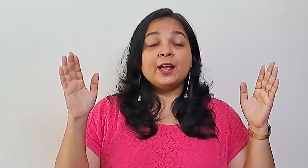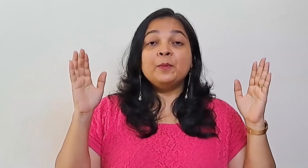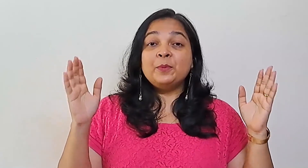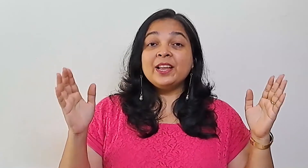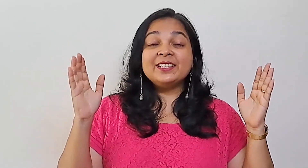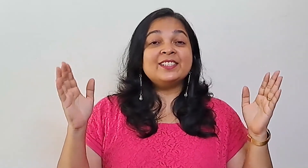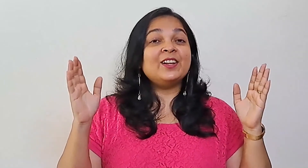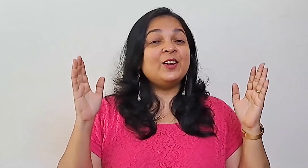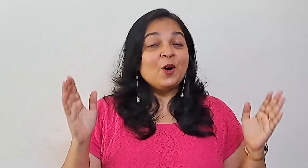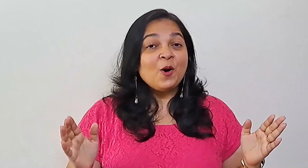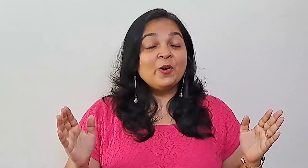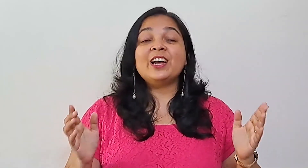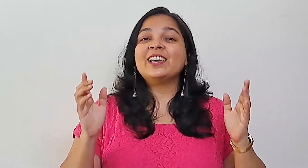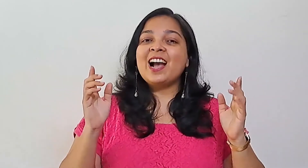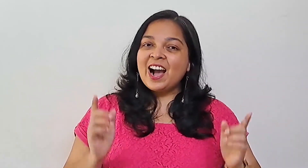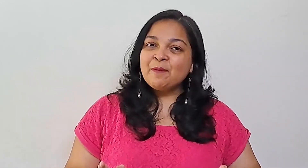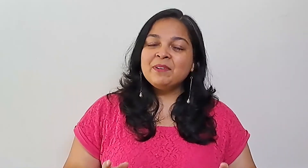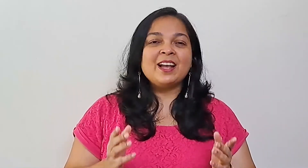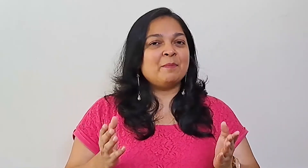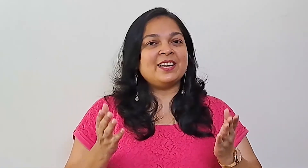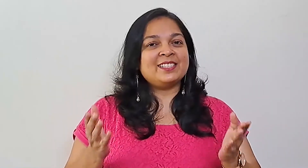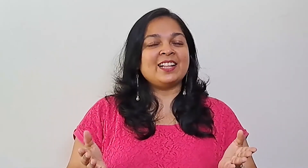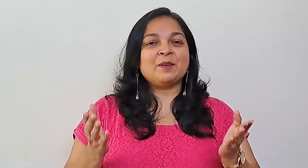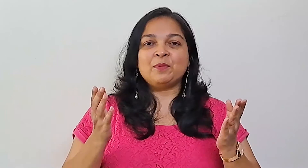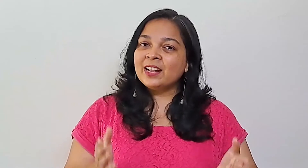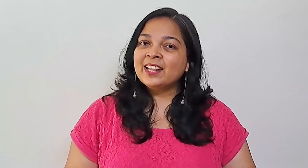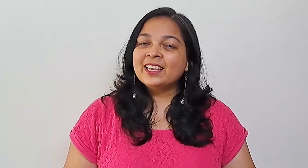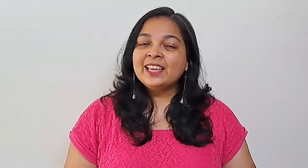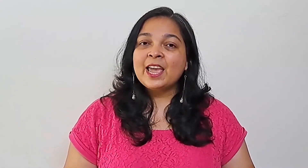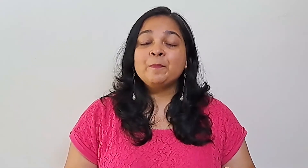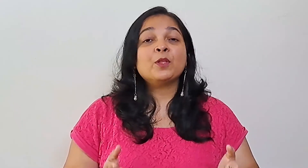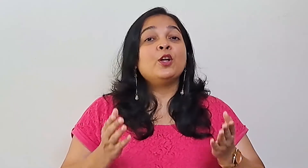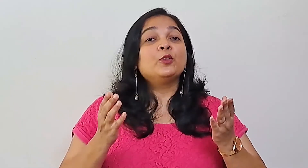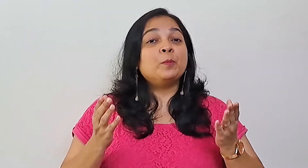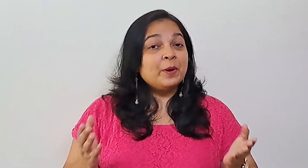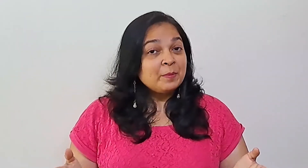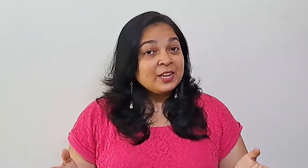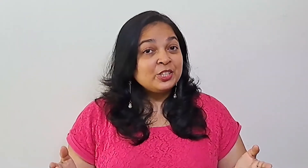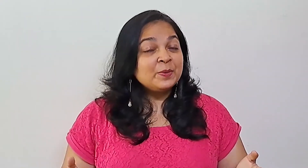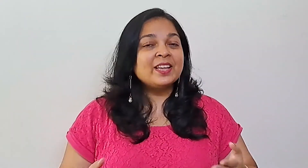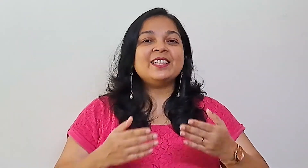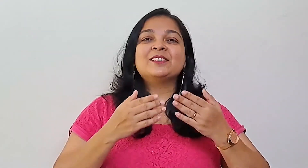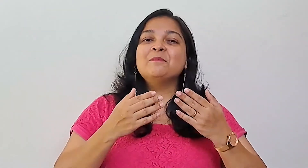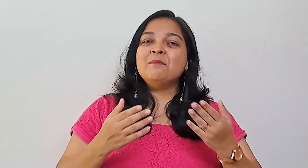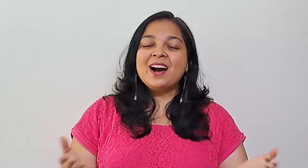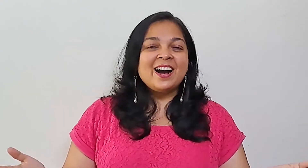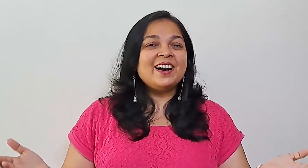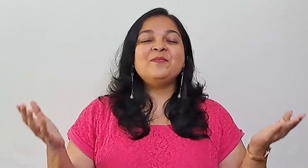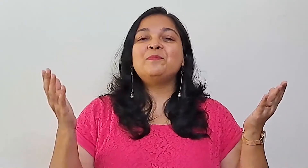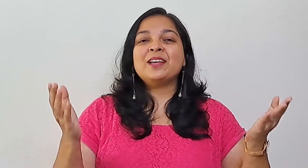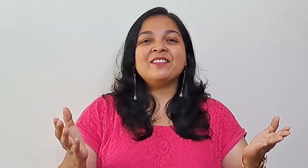ਆਮੇਨ। ਪ੍ਰੇਜ਼ ਦ ਲਾਰਡ। ਜੇ ਤੁਸੀਂ ਸਾਡੇ ਨਾਲ ਪ੍ਰਾਰਥਨਾ ਕੀਤੀ ਆ ਤੇ ਪਰਮੇਸ਼ਵਰ ਦੇ ਇਸ